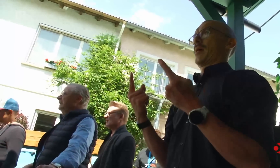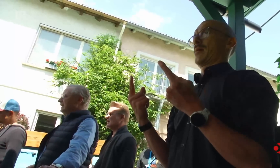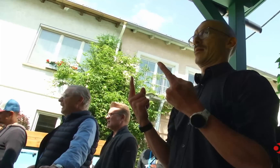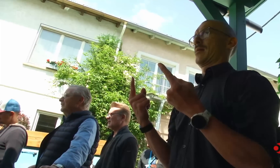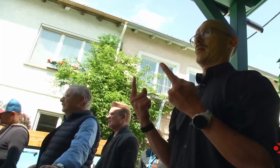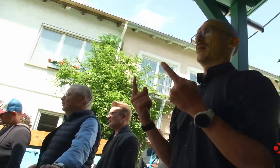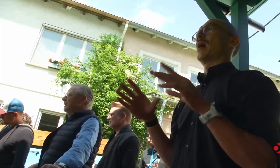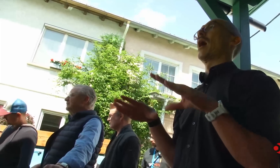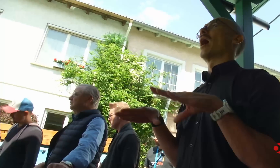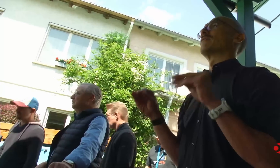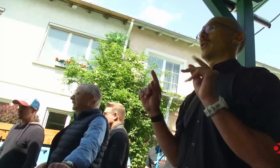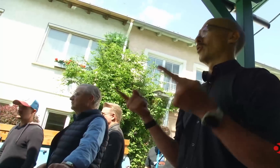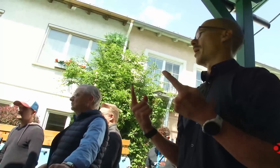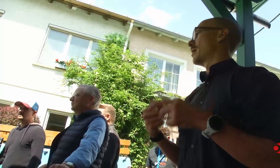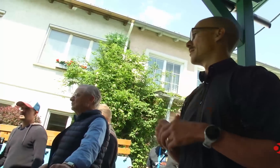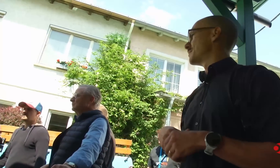Den Anfang nochmal. Ja.